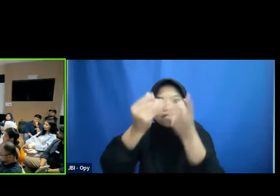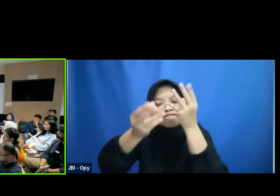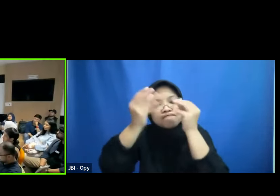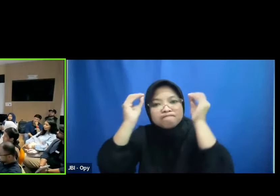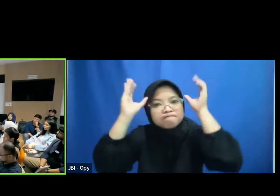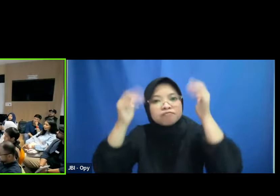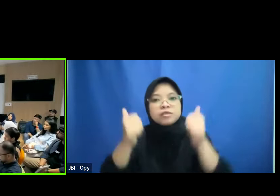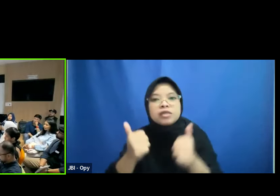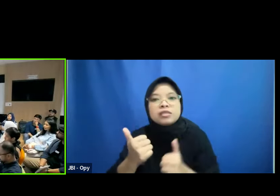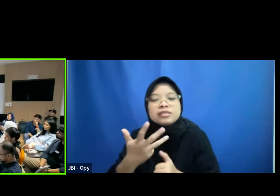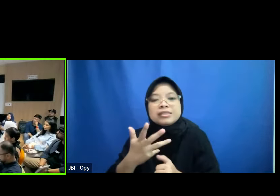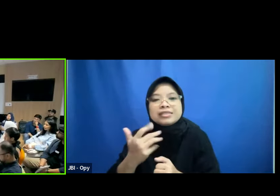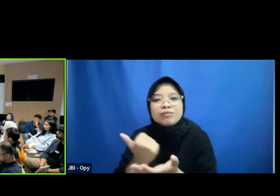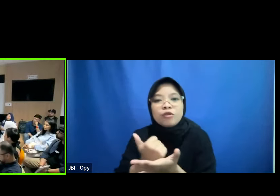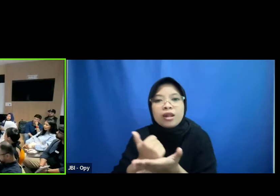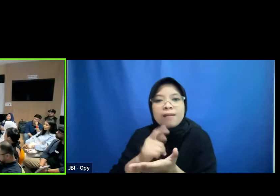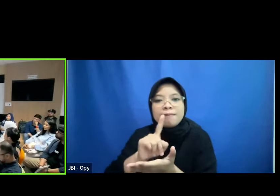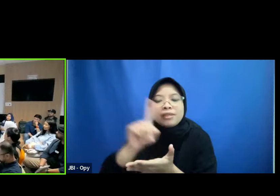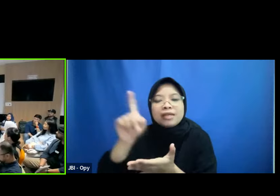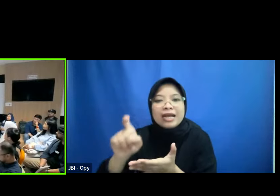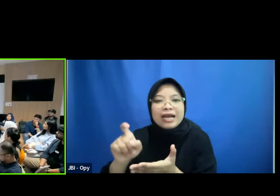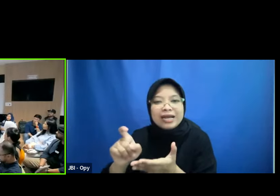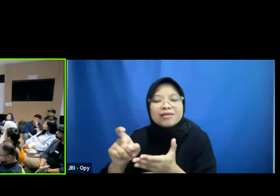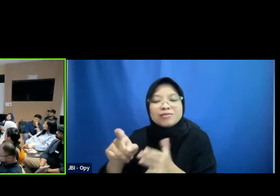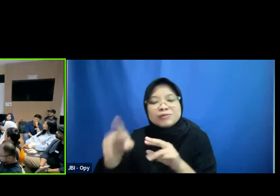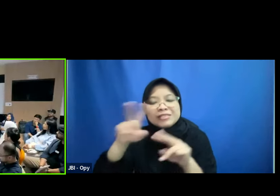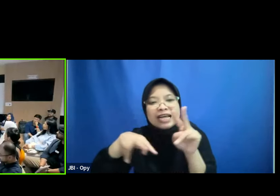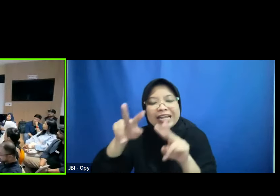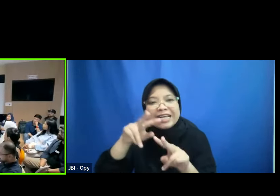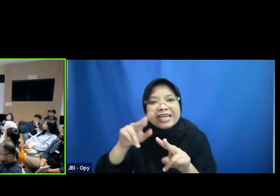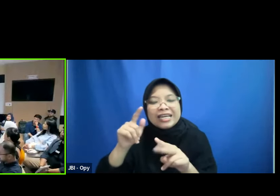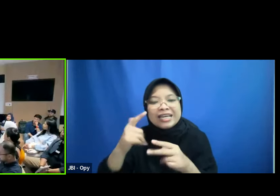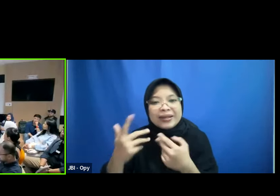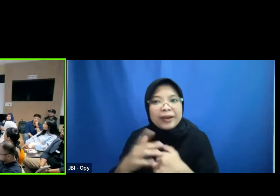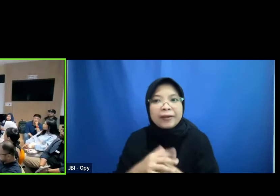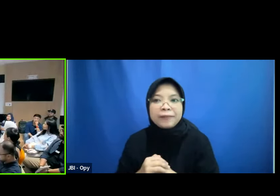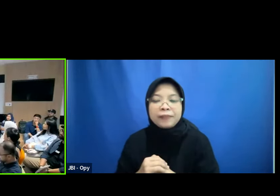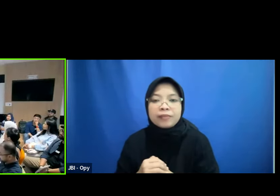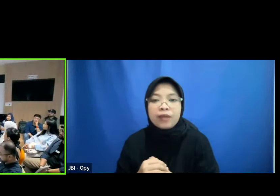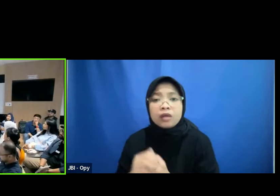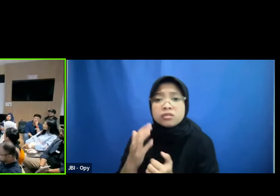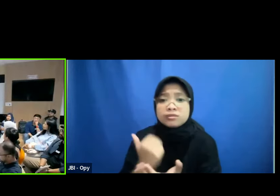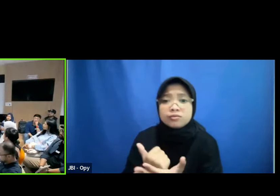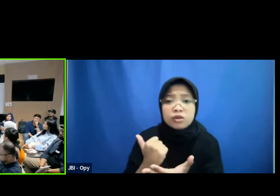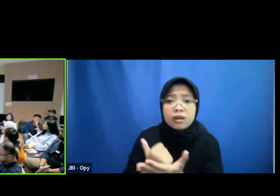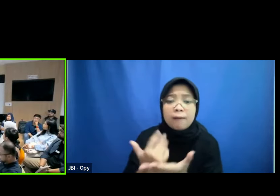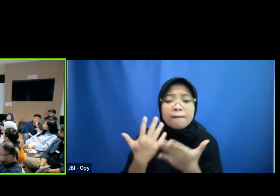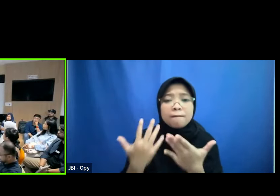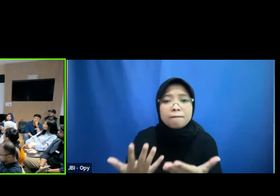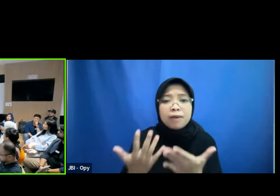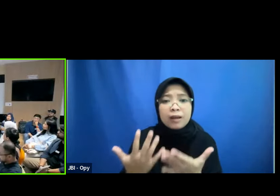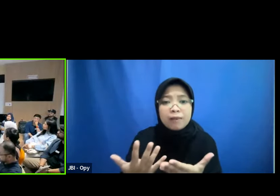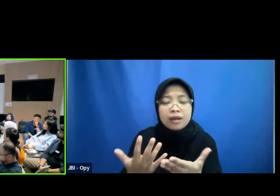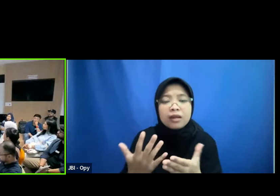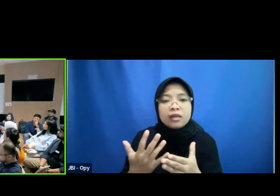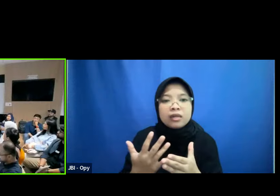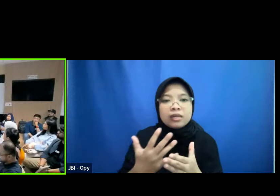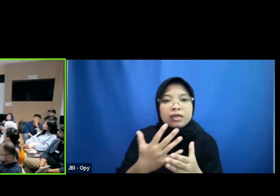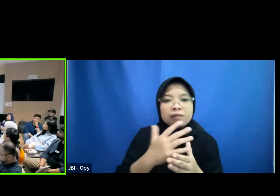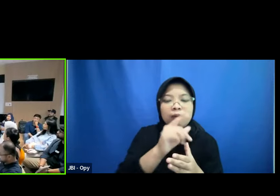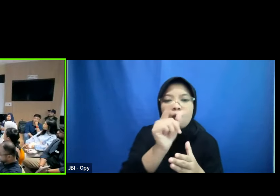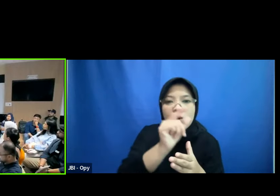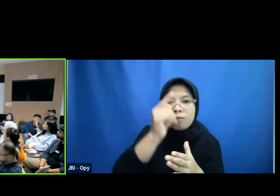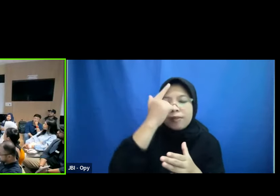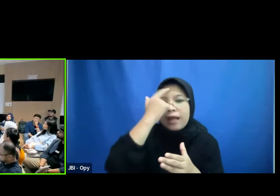pertanyaan saya sebenarnya mungkin ini bagian dari Soul searching juga pertanyaan ini Eh bagaimana generalis versus specialist gitu karena